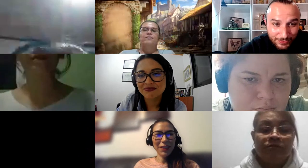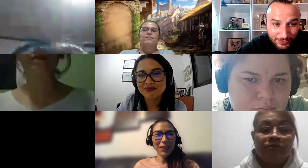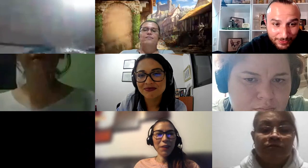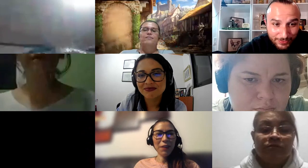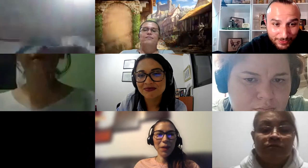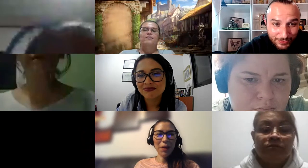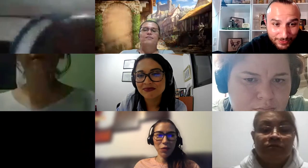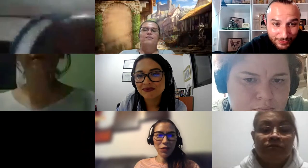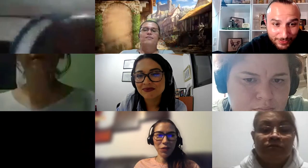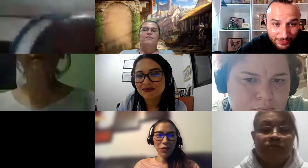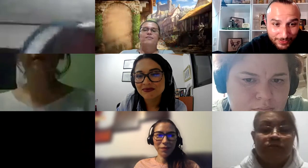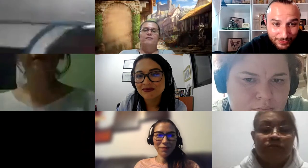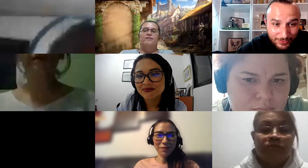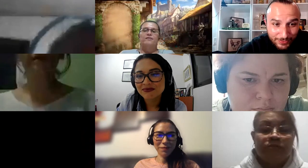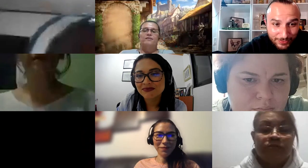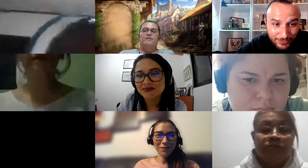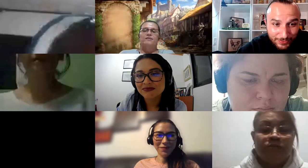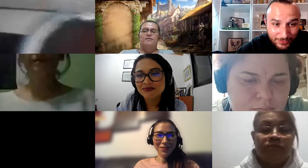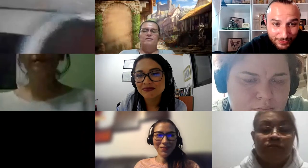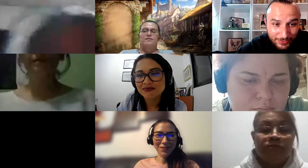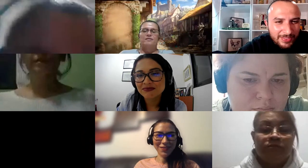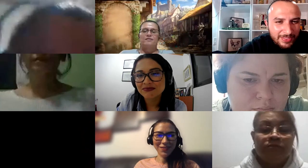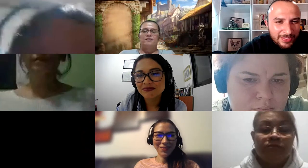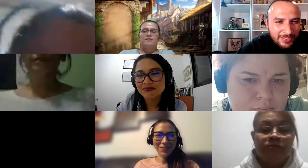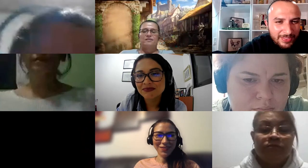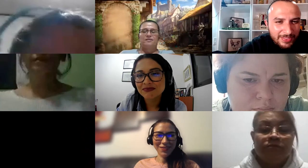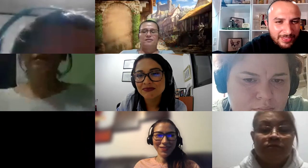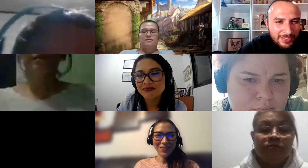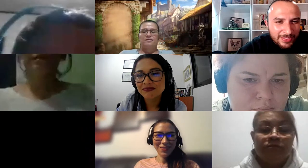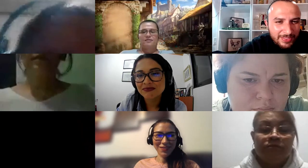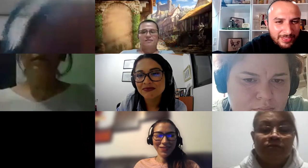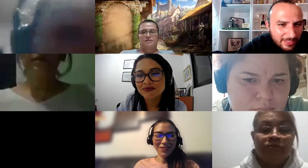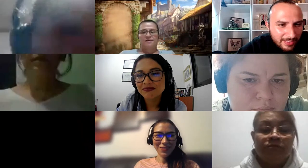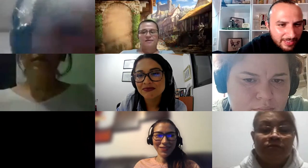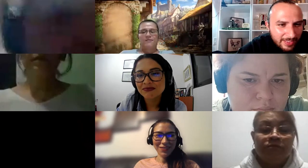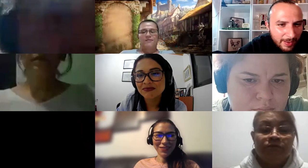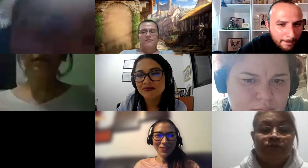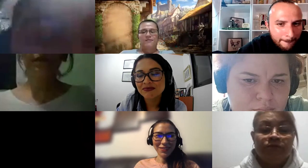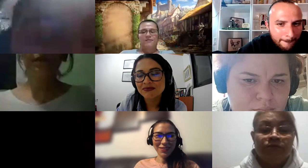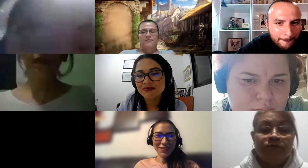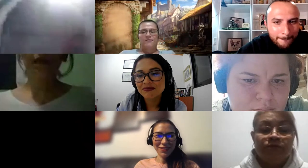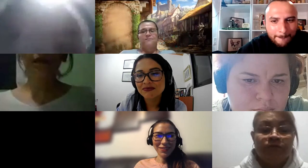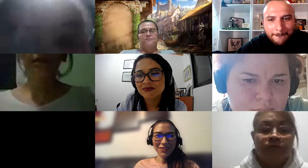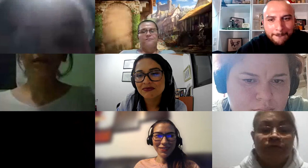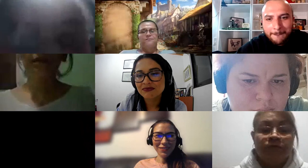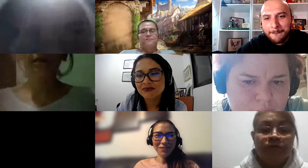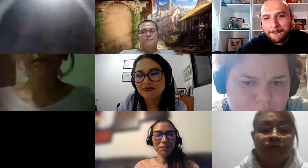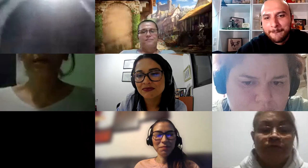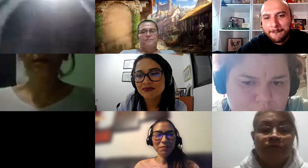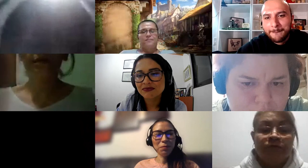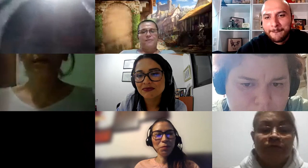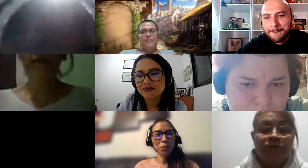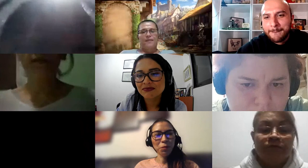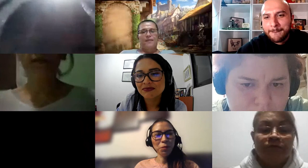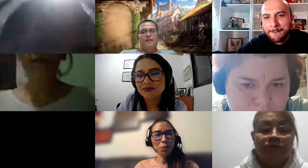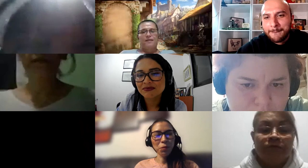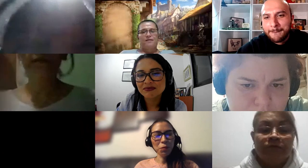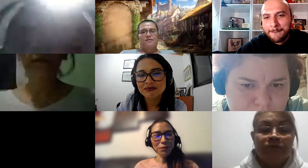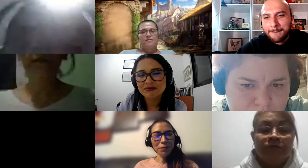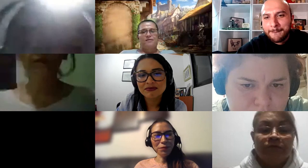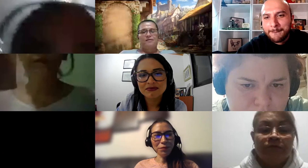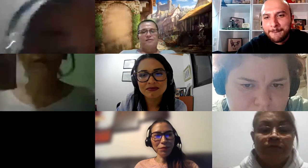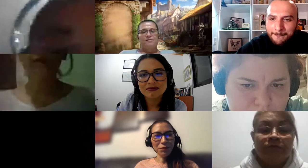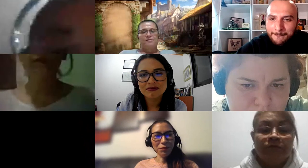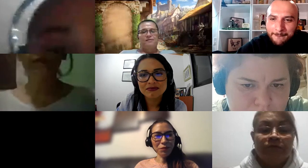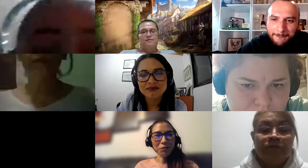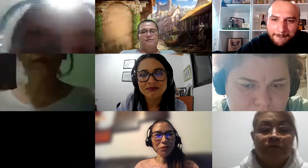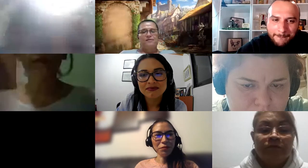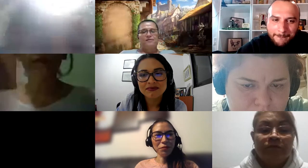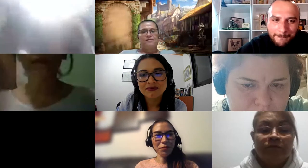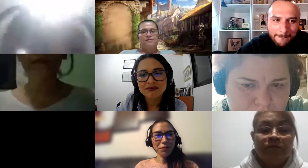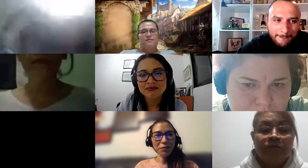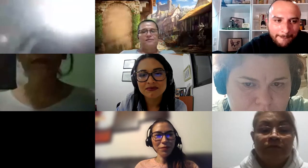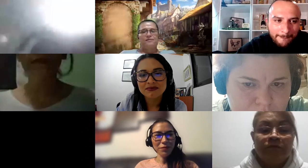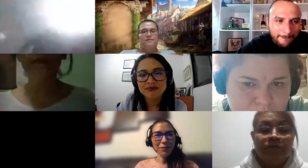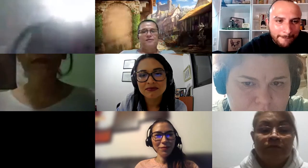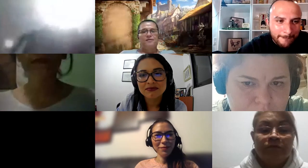Yo quería consultarles de que, bueno, la lección, el taller se grabó. ¿Lo van a pasar o no